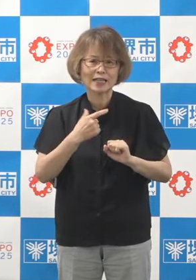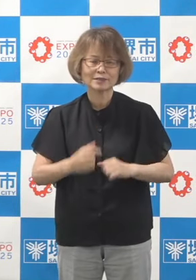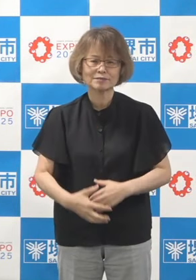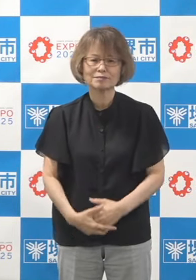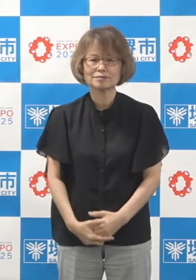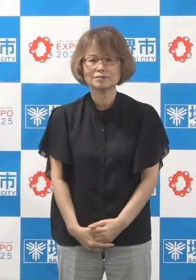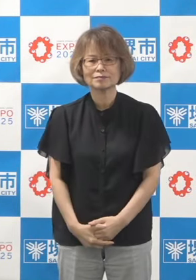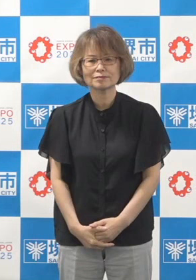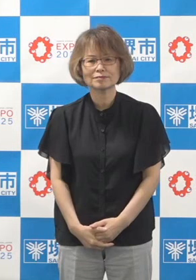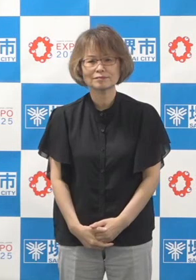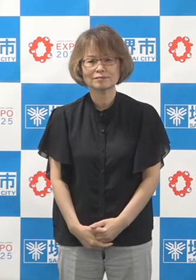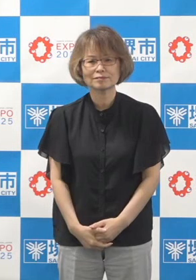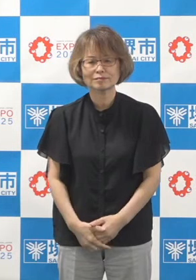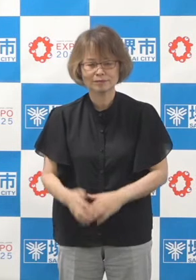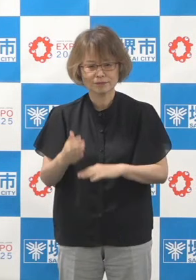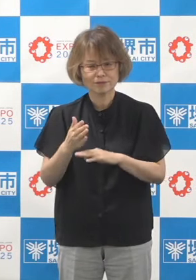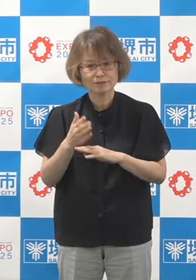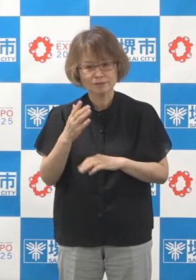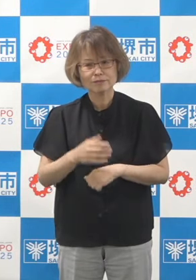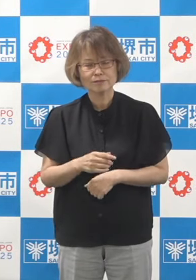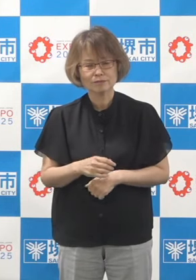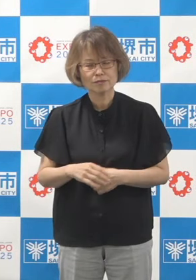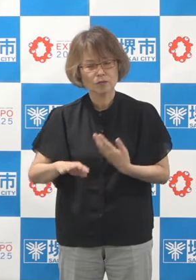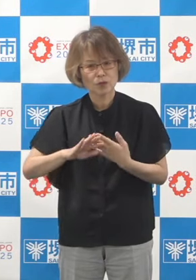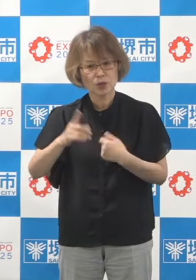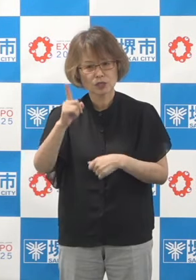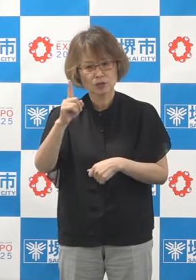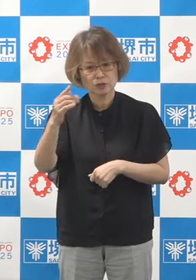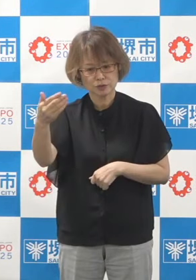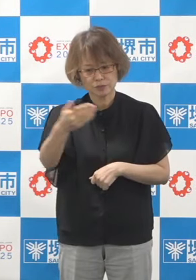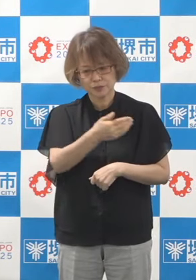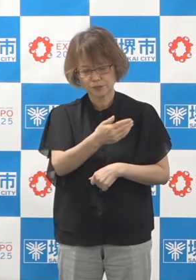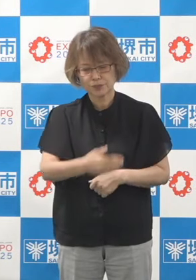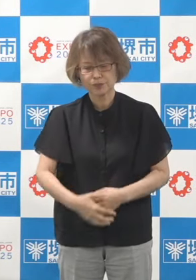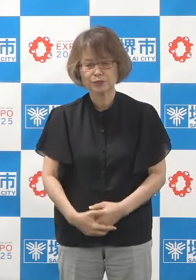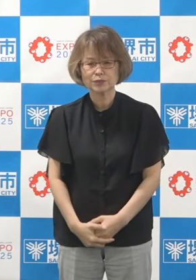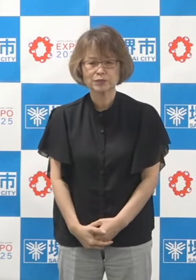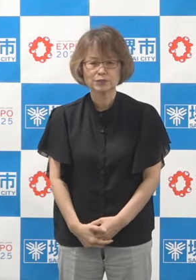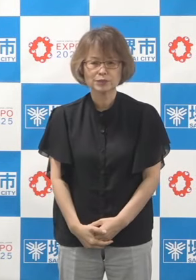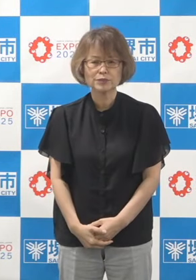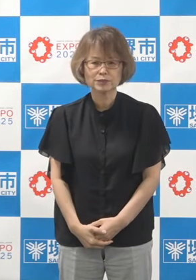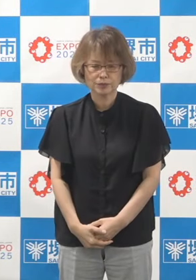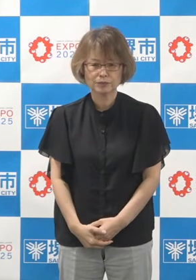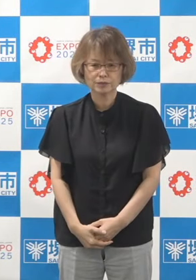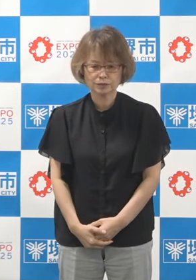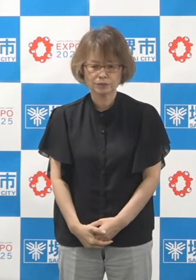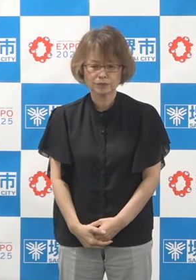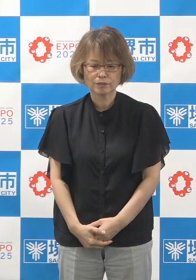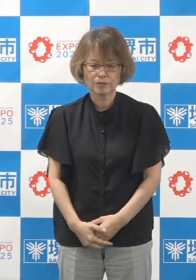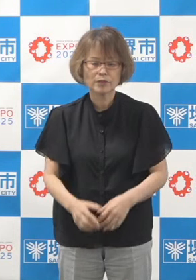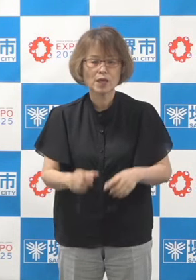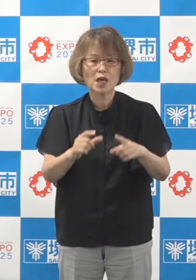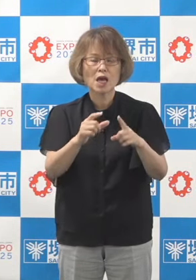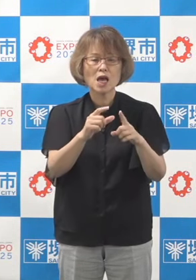。 あとすみません、一点細かいところなんですけども、はい、EV 車の導入ってあるんですけど、